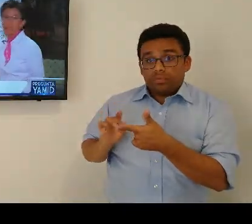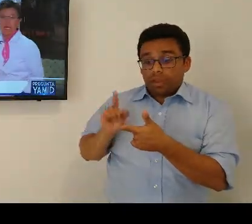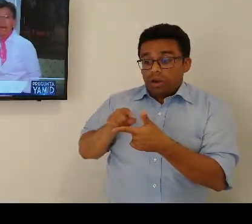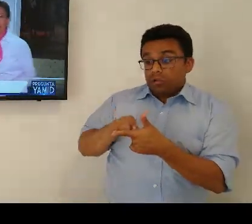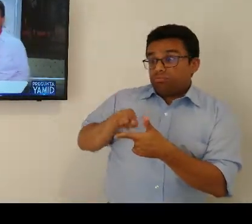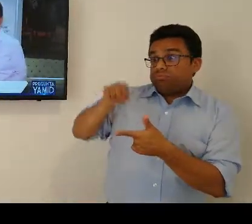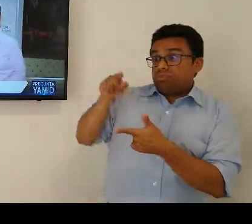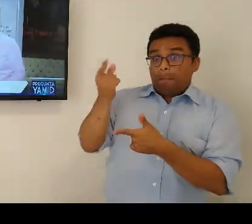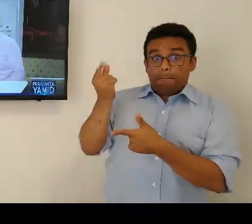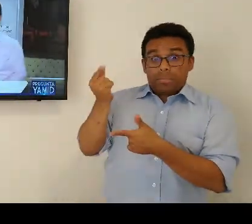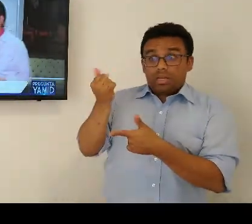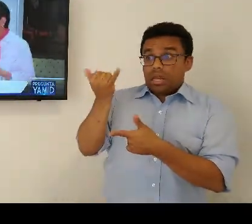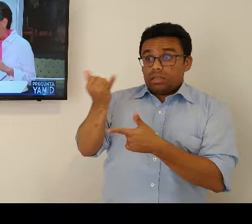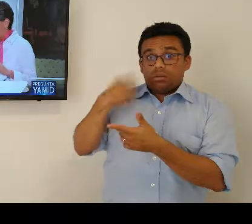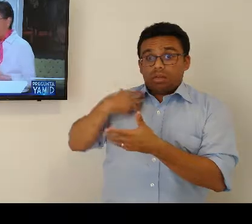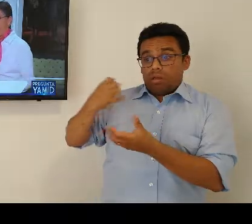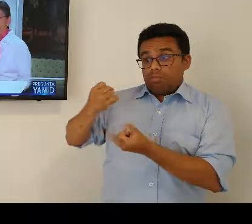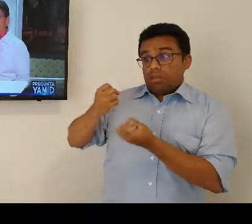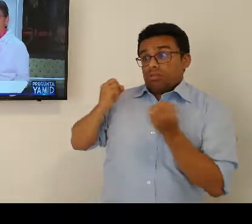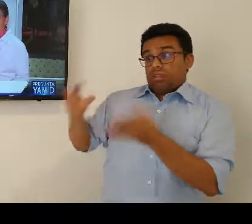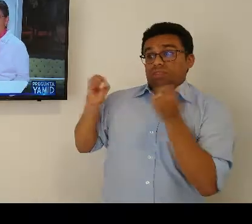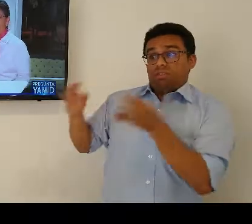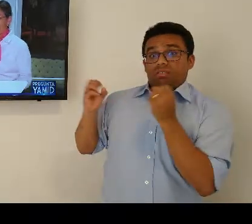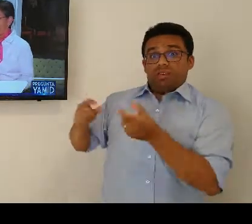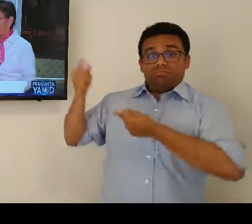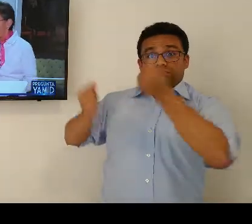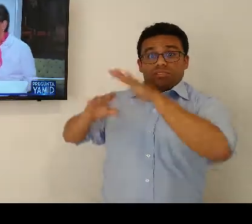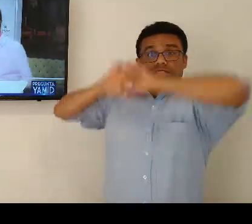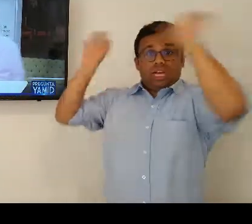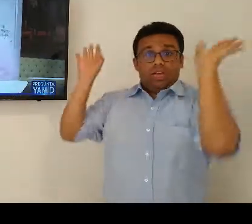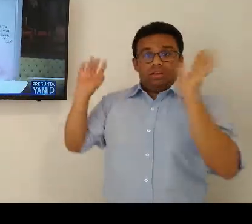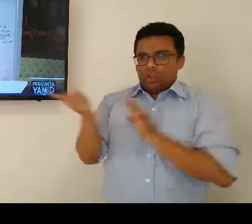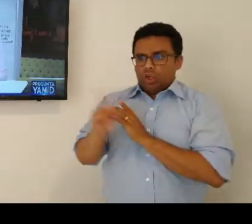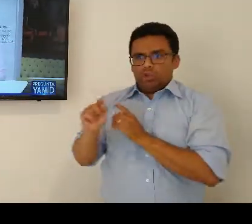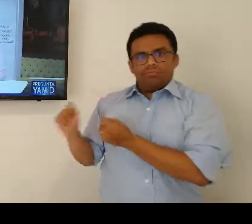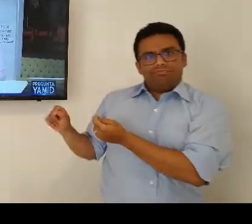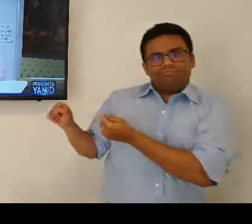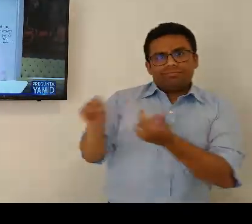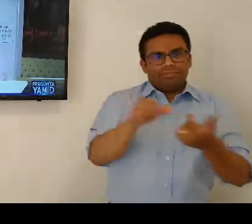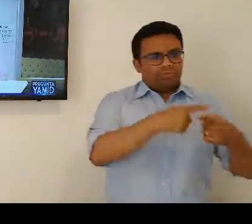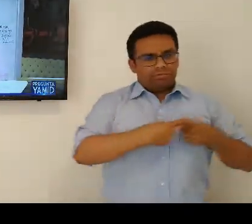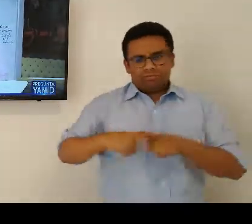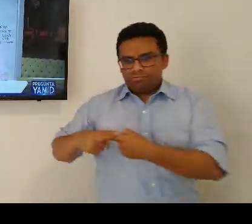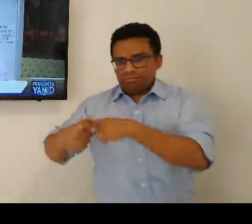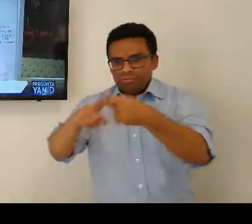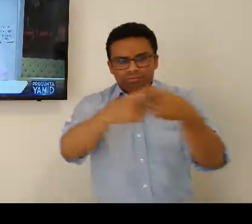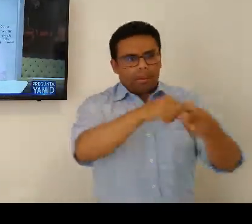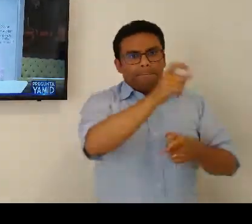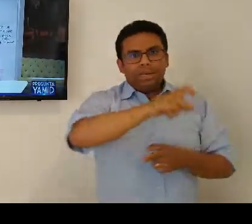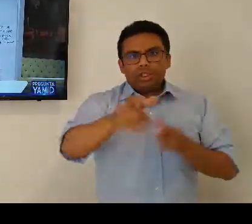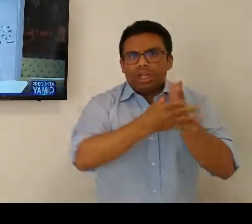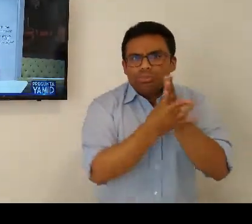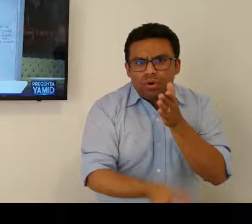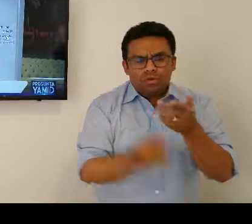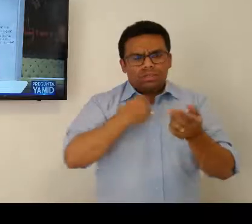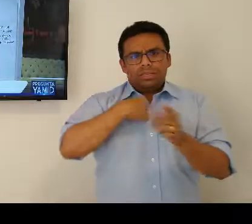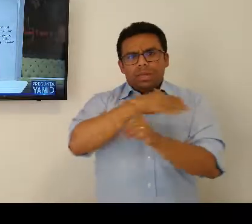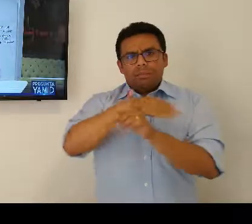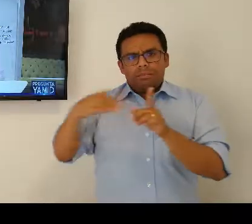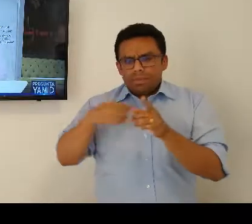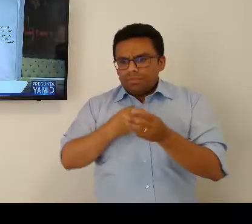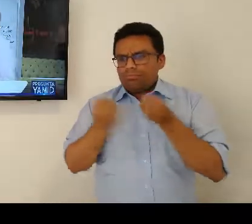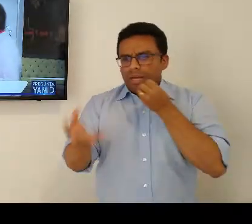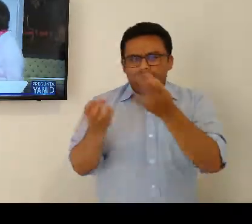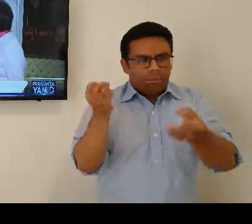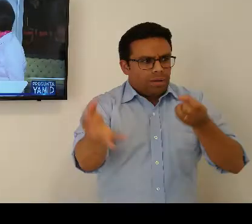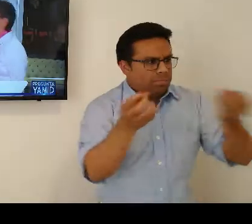podemos redistribuir a los más pobres, aguantar 3 meses y ver cómo volvemos a recuperar ese crecimiento económico el